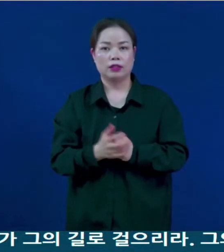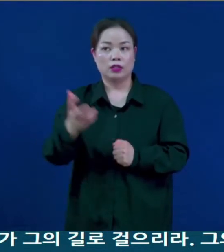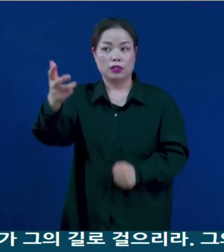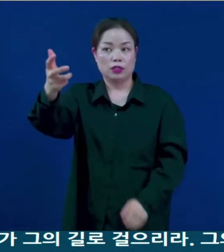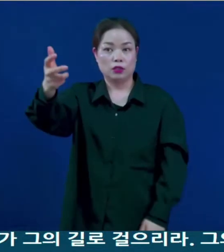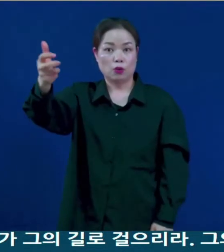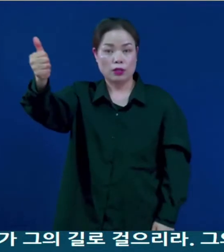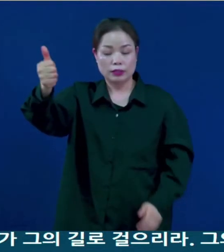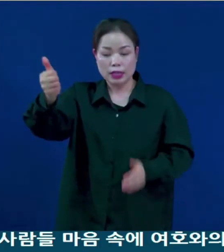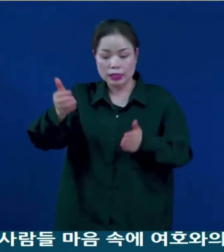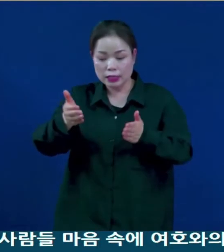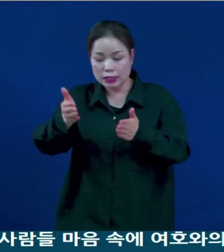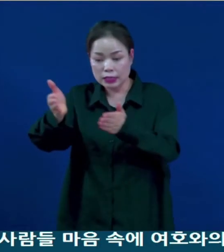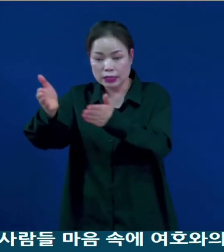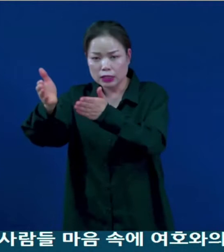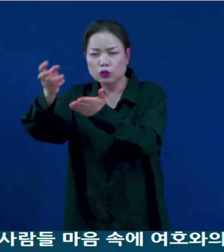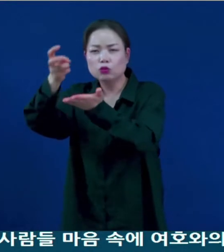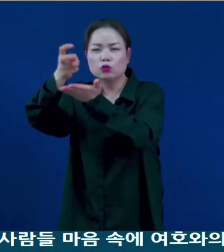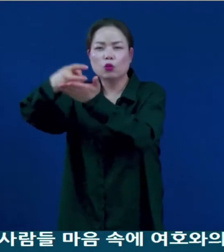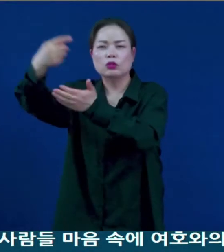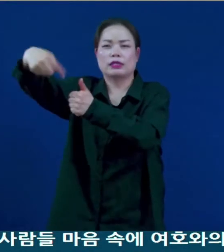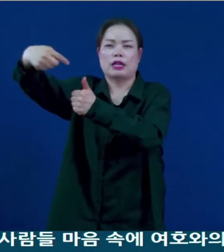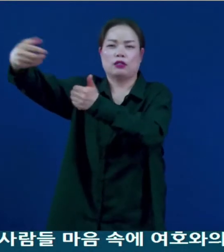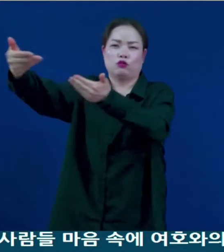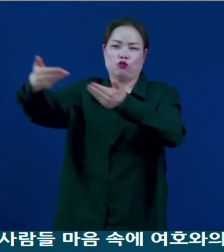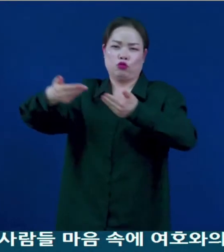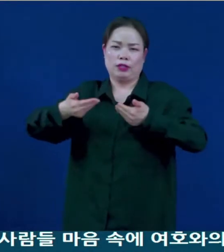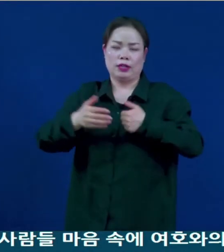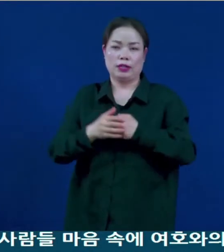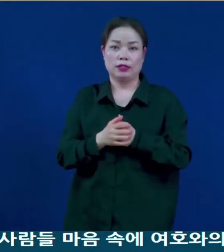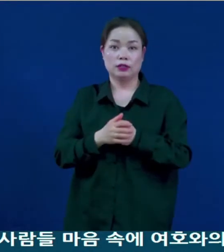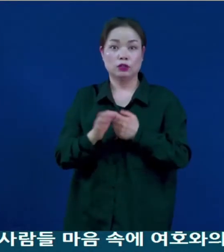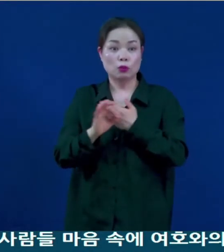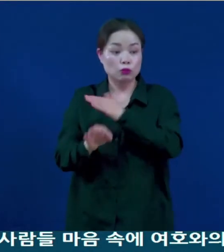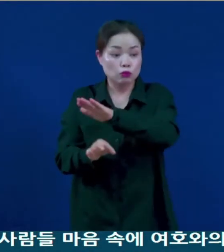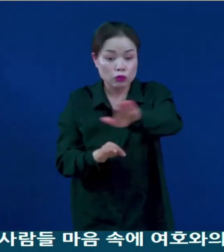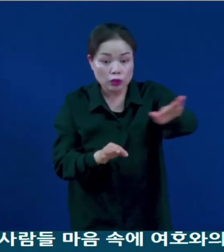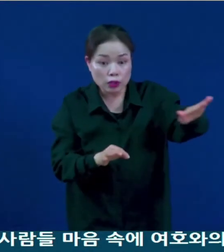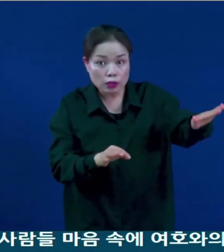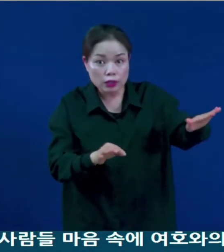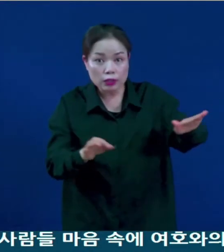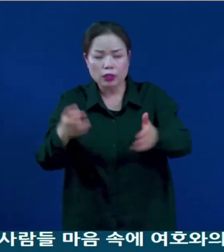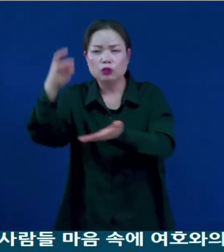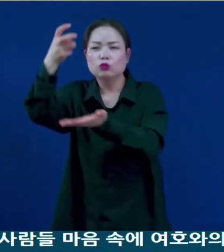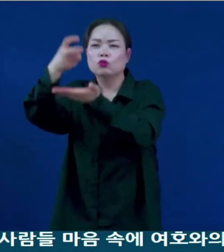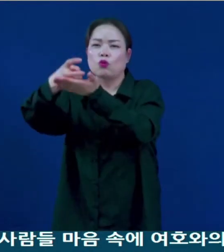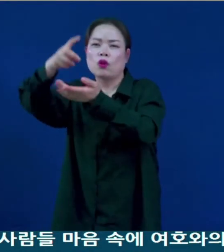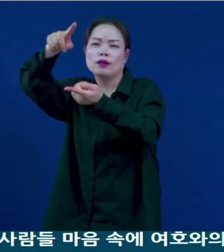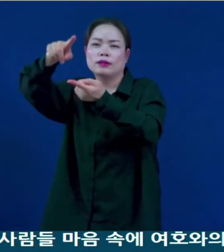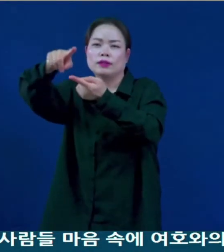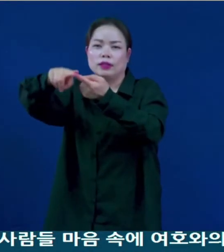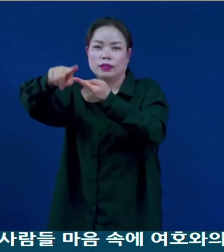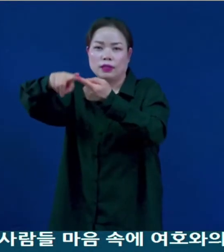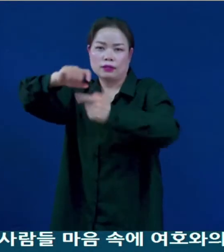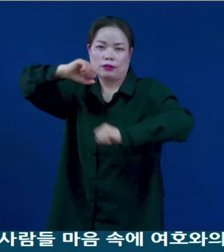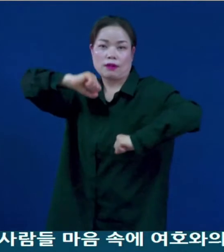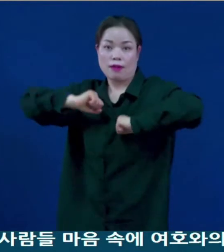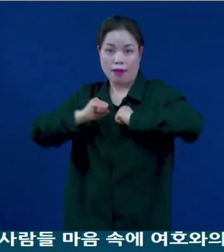여호와께서 그의 길들을 우리에게 가르치시리라. 그러면 우리가 그의 길들에서